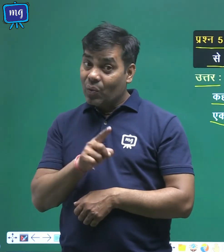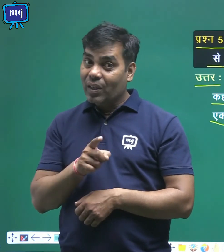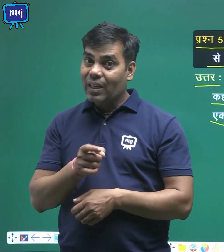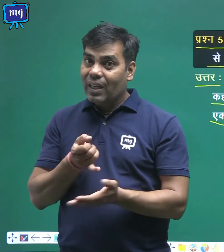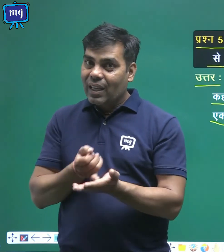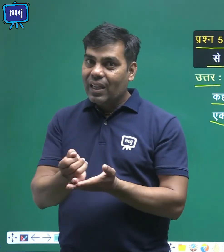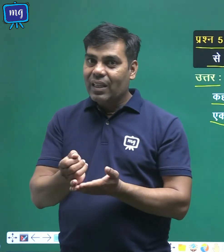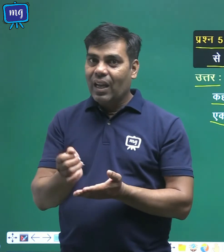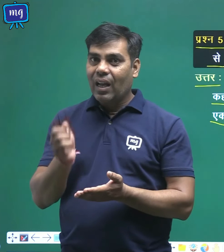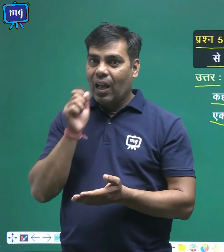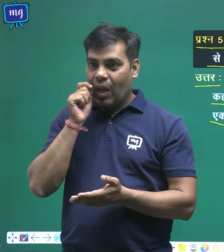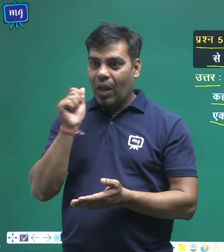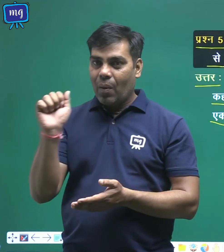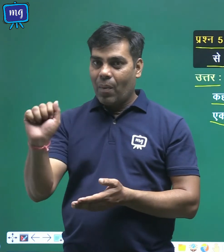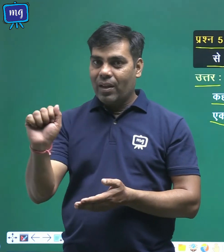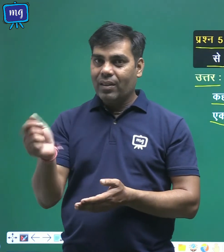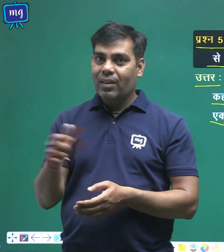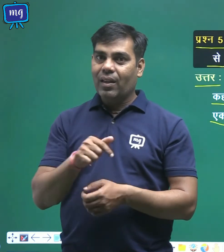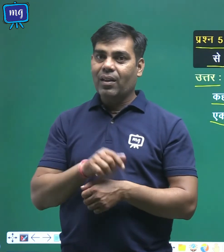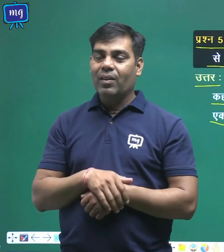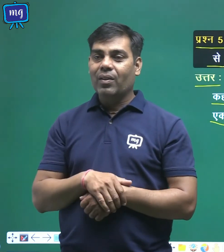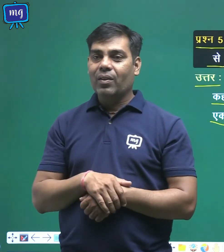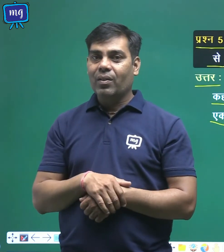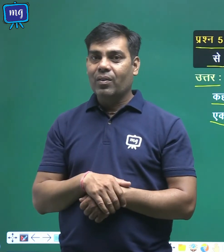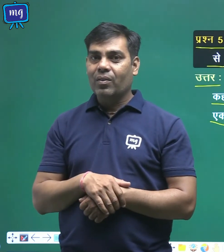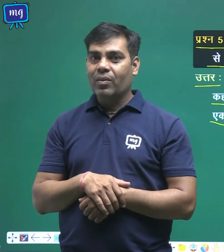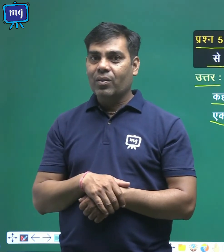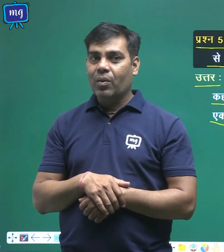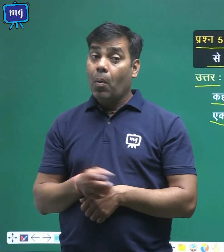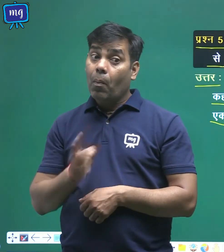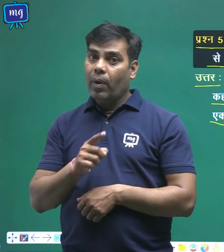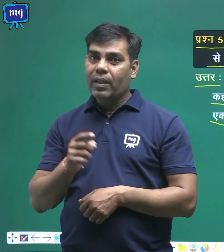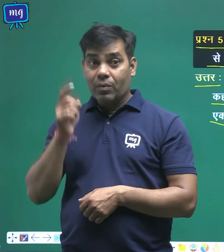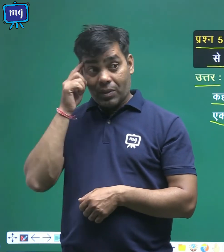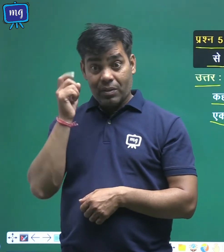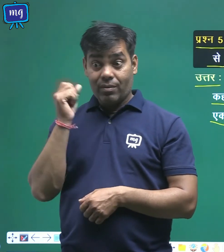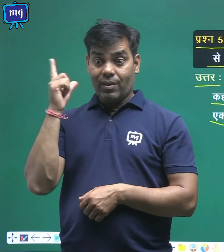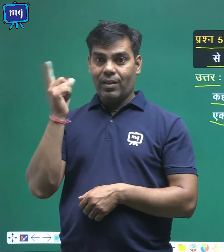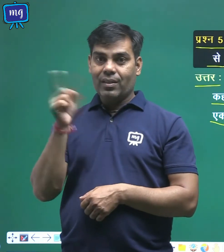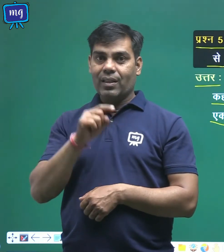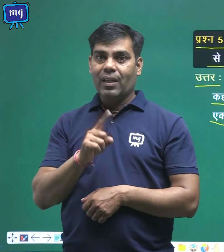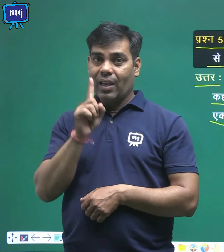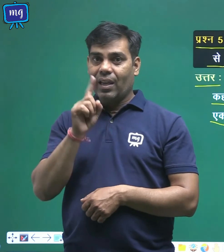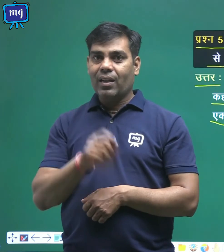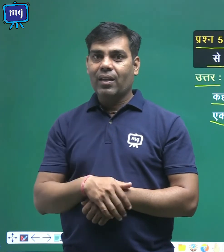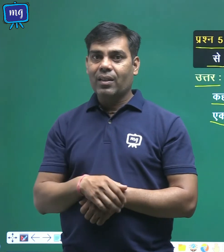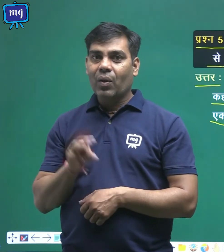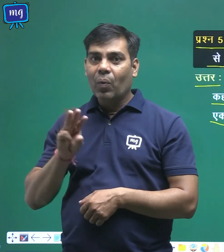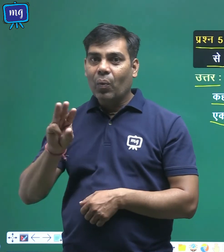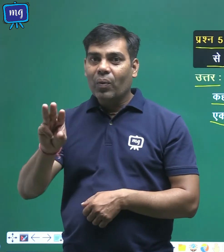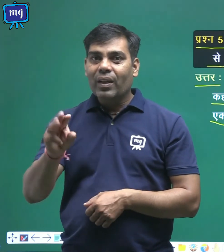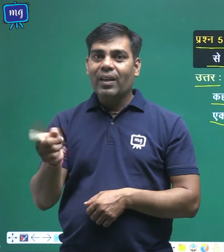था, उसका बड़ी चतुराई से एक उंदरे